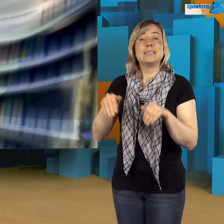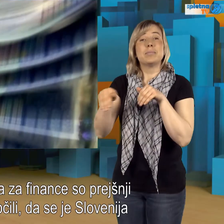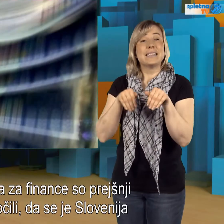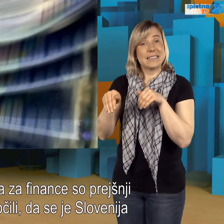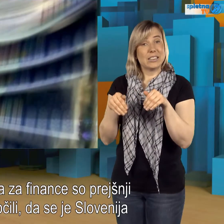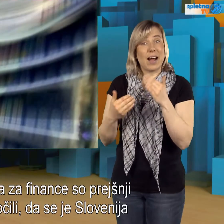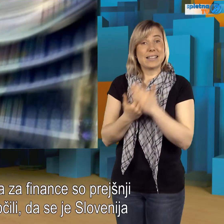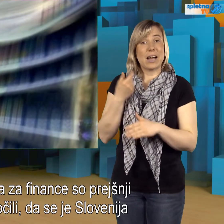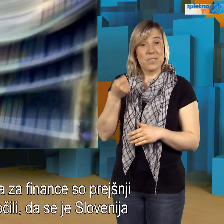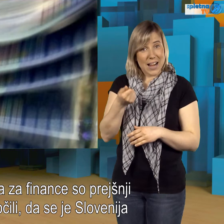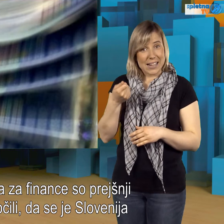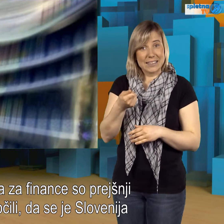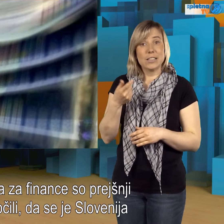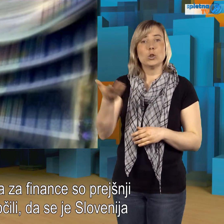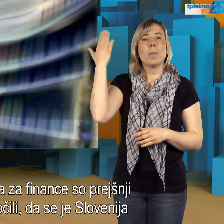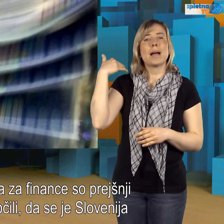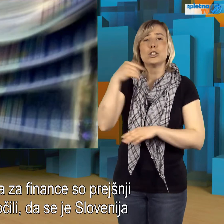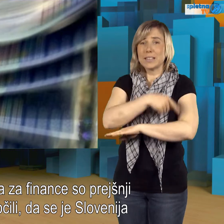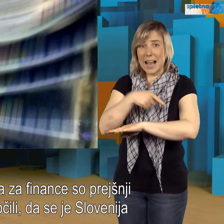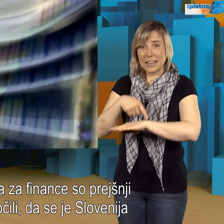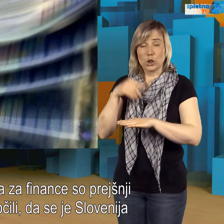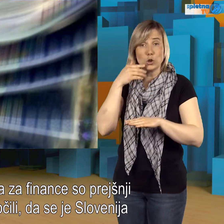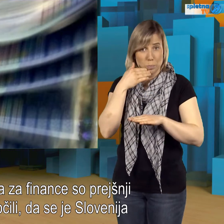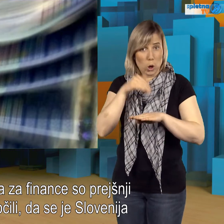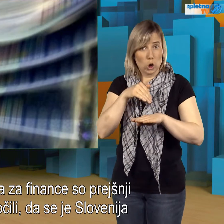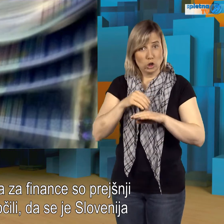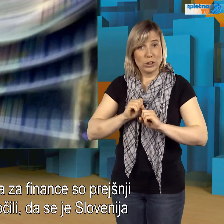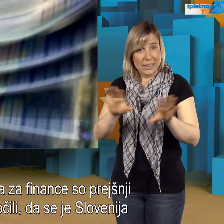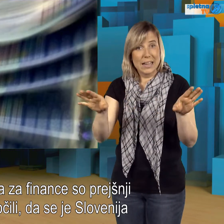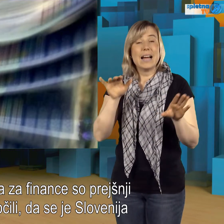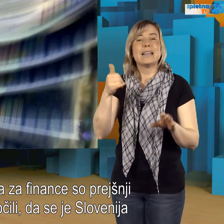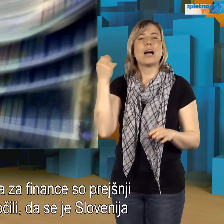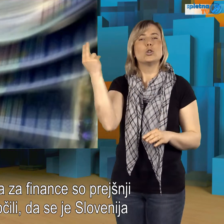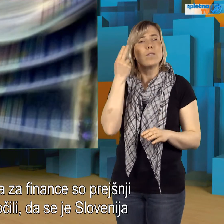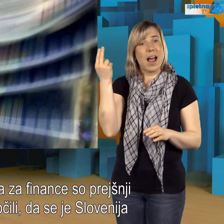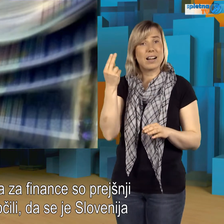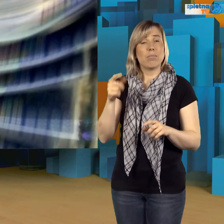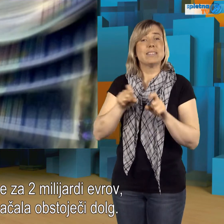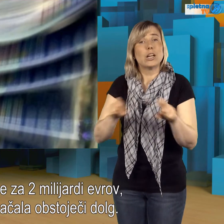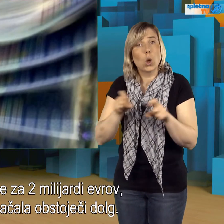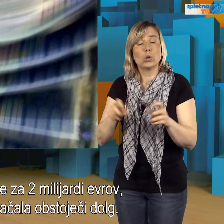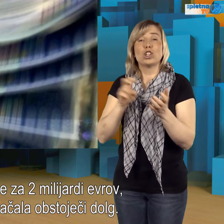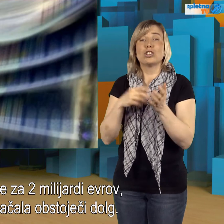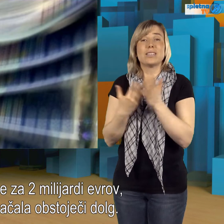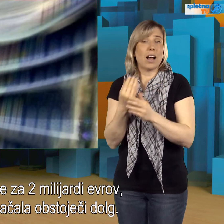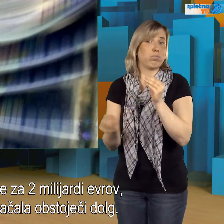Z Ministrstva za finance so prejšnji teden sporočili, da se je Slovenija zadolžila še za 2 milijardi evrov, da bi